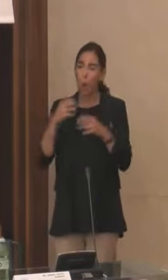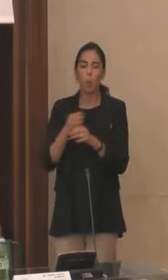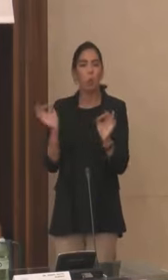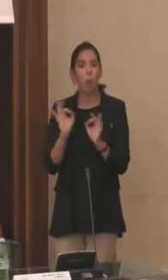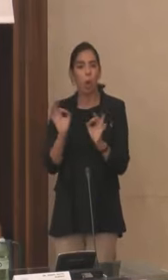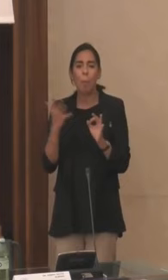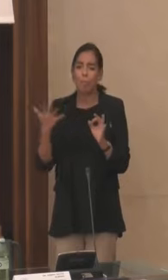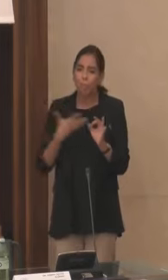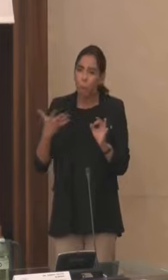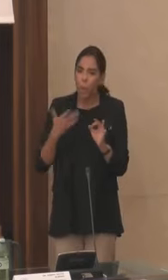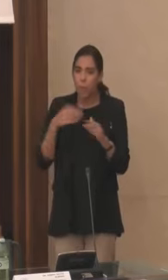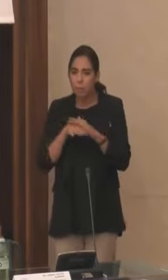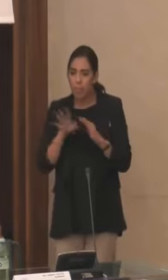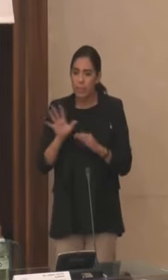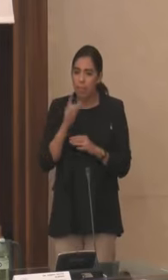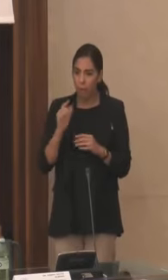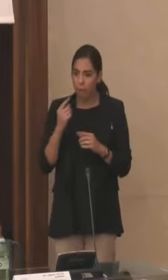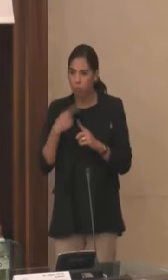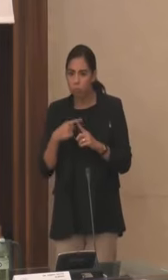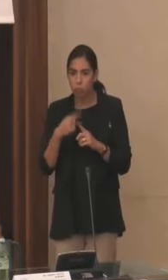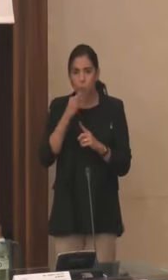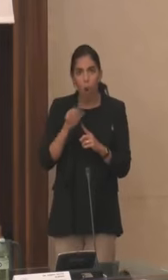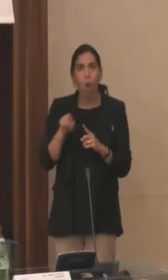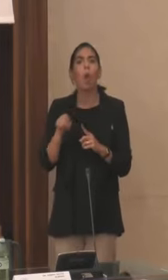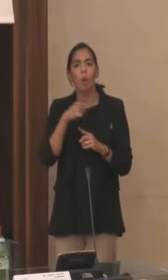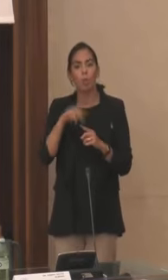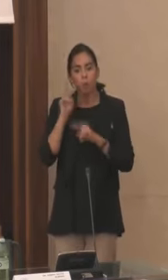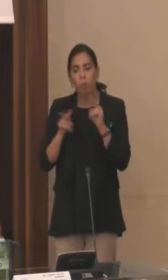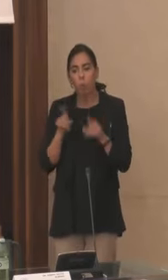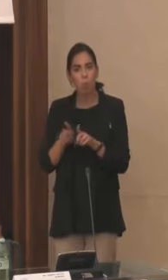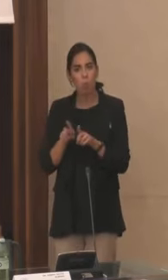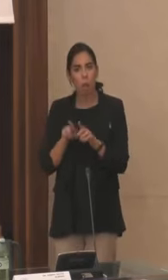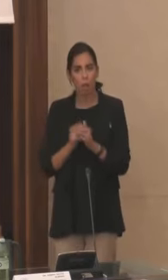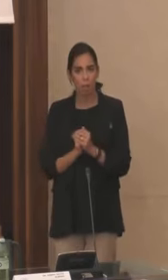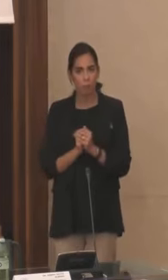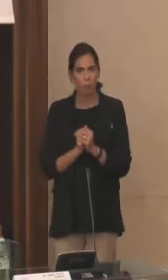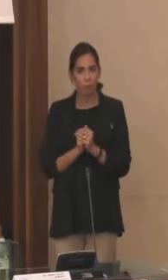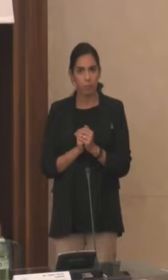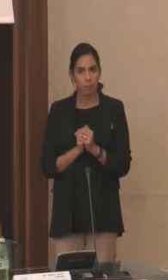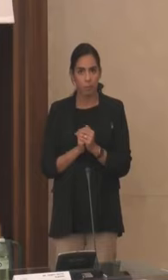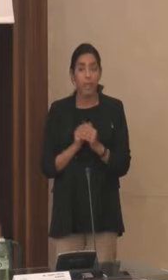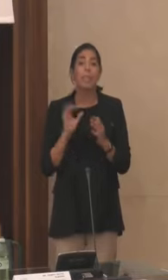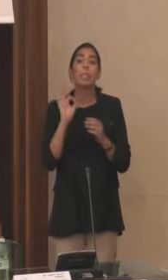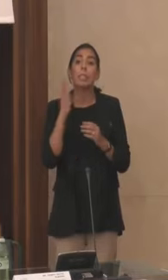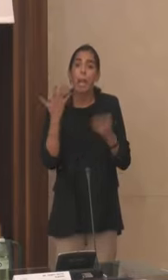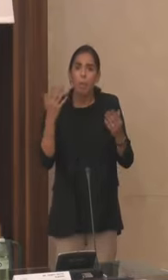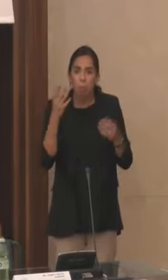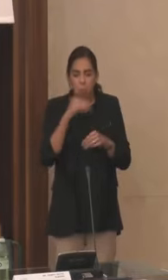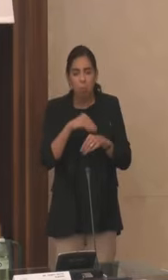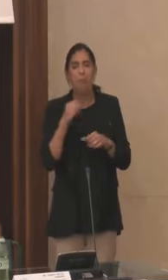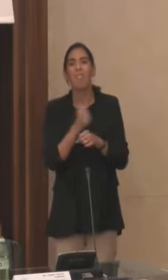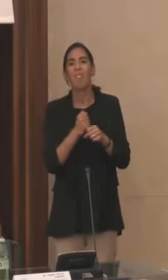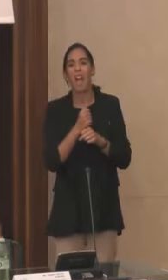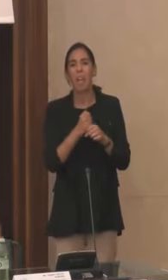valutiamo? Il rischio in sé che è la molecola. Certo che se ho un chemioterapico importante devo essere ben sicuro che funzioni